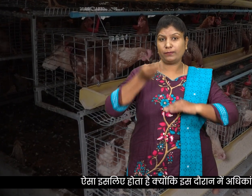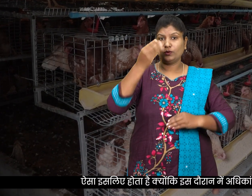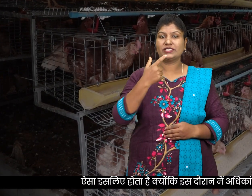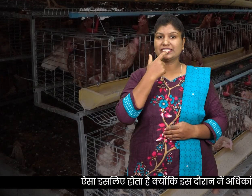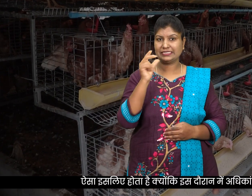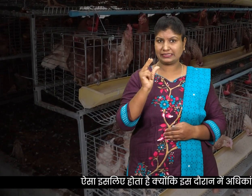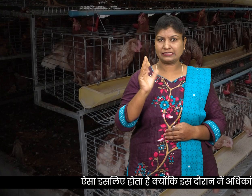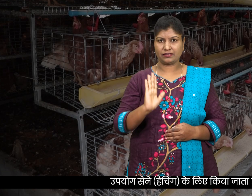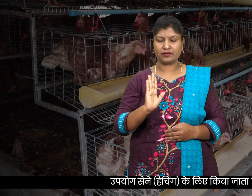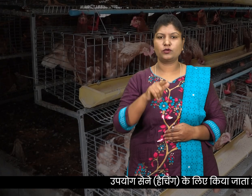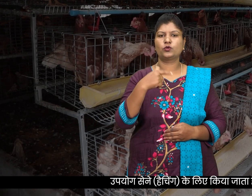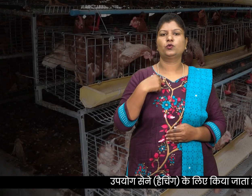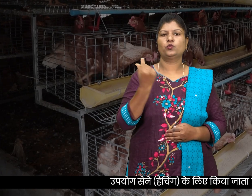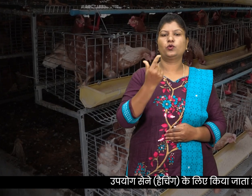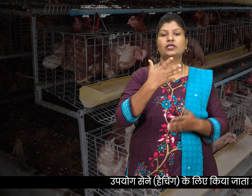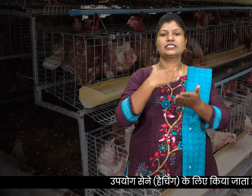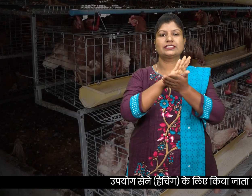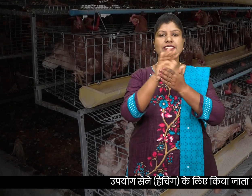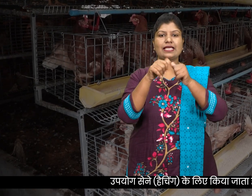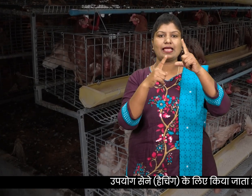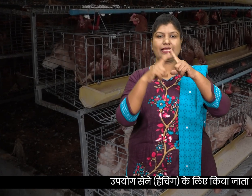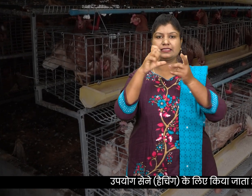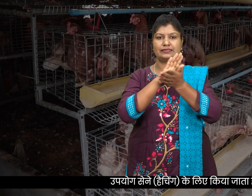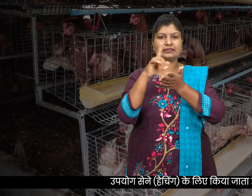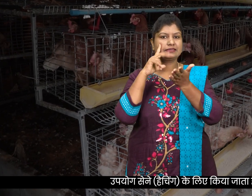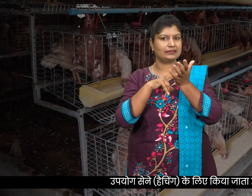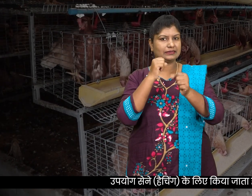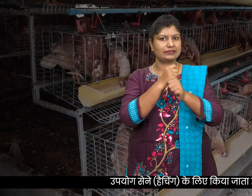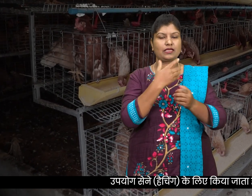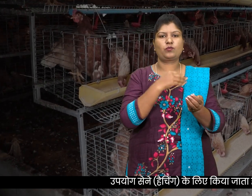अधिकांश अंडों का उपयोग सेने हैचिंग के लिए किया जाता है।